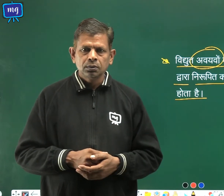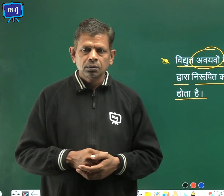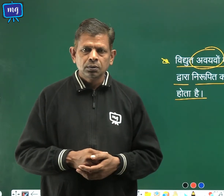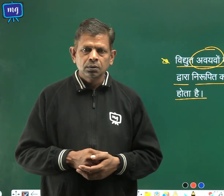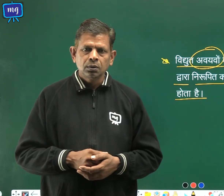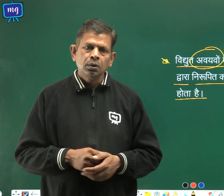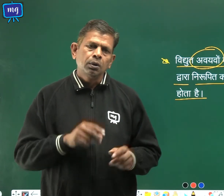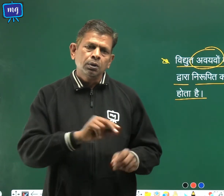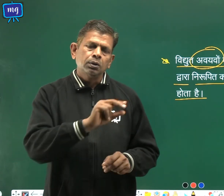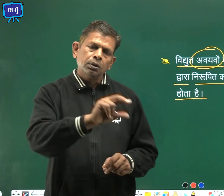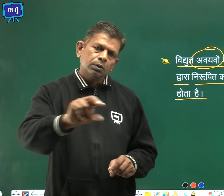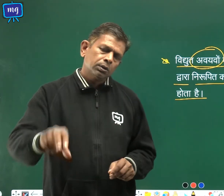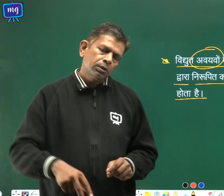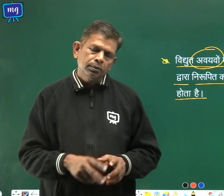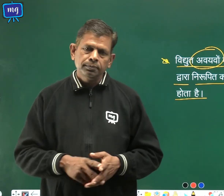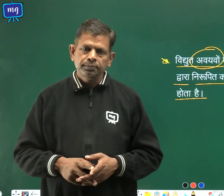निरूपित कर सकते हैं।